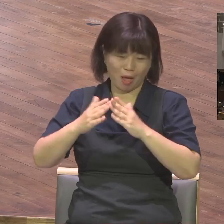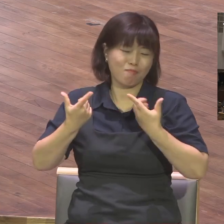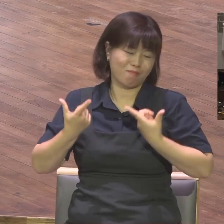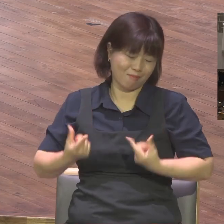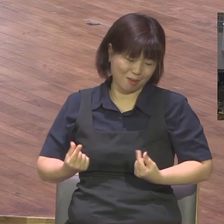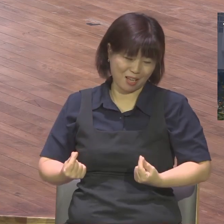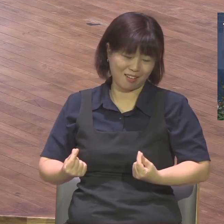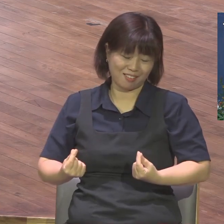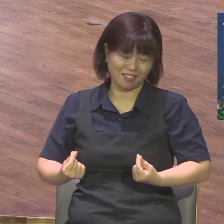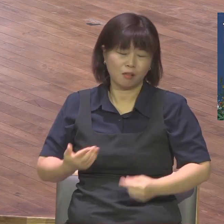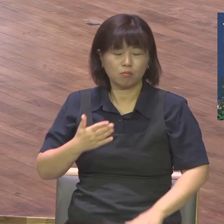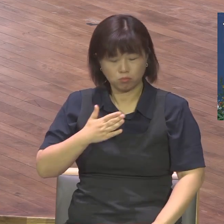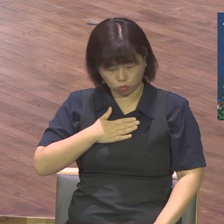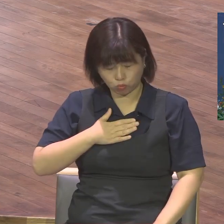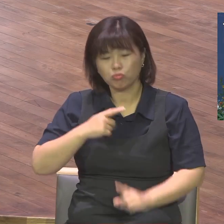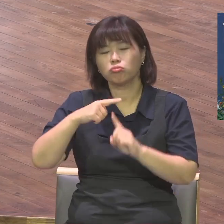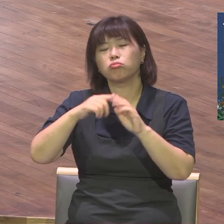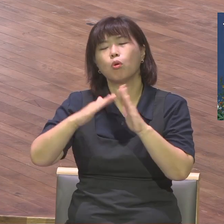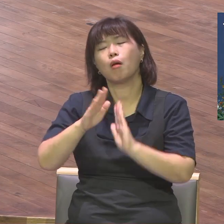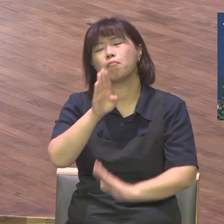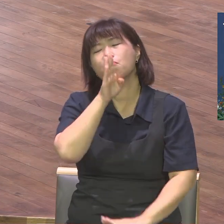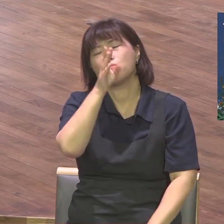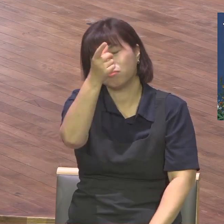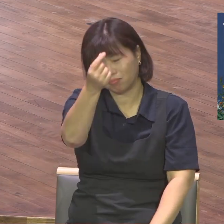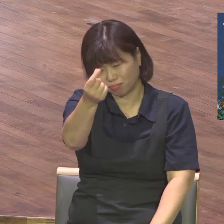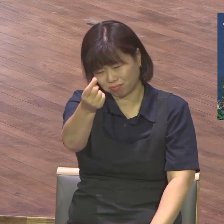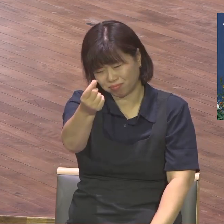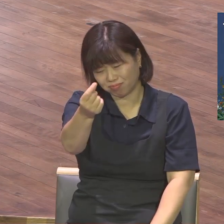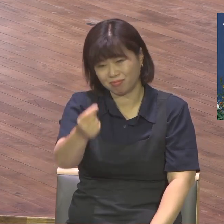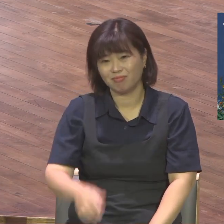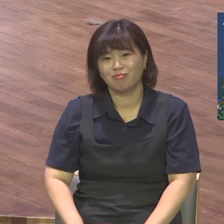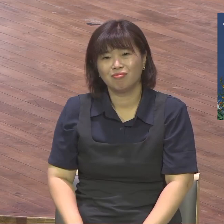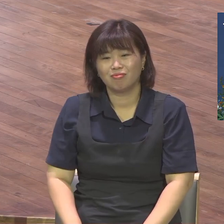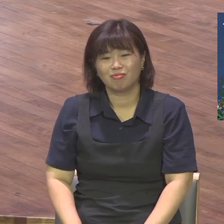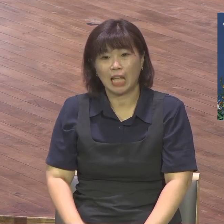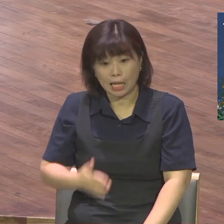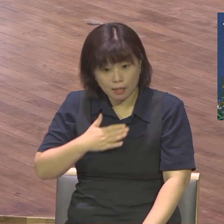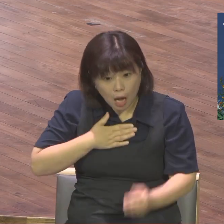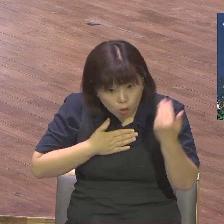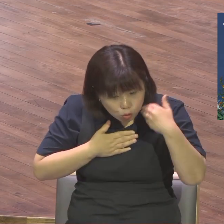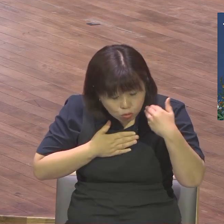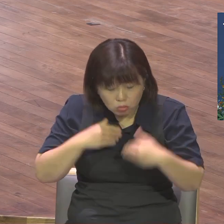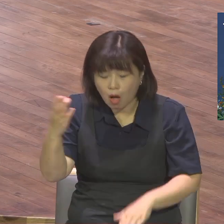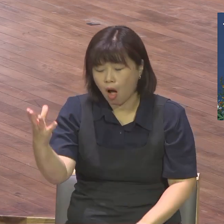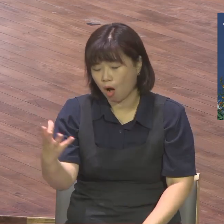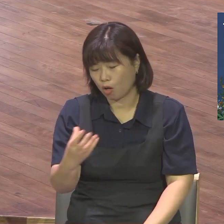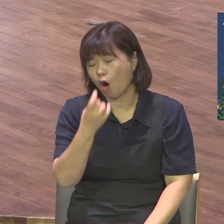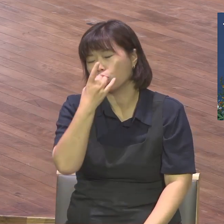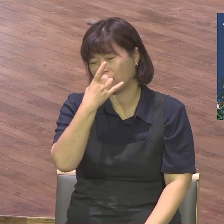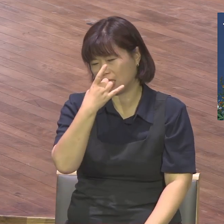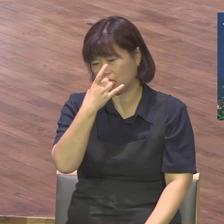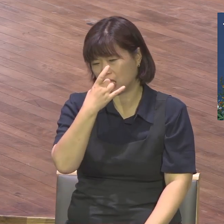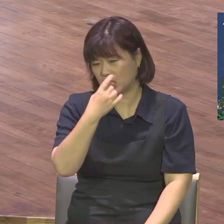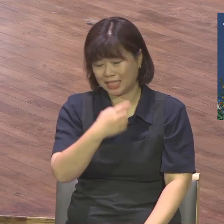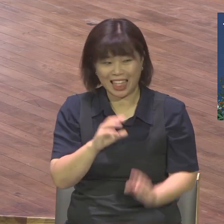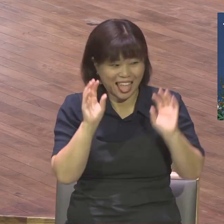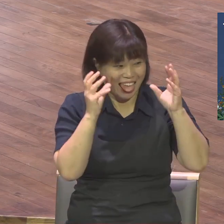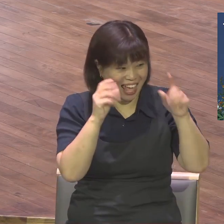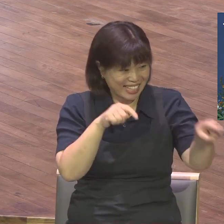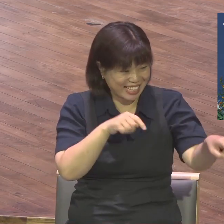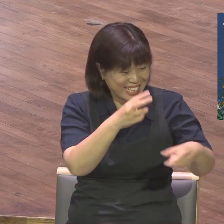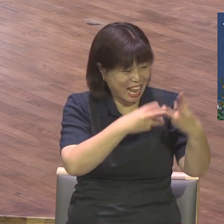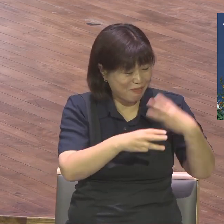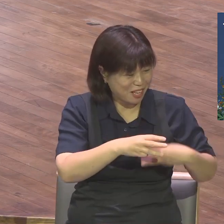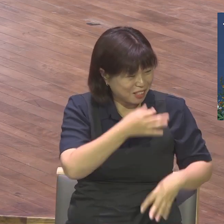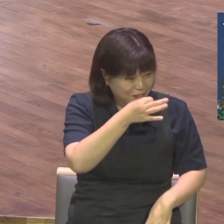내가 교회라니까 내가 교회. 여러분 한 사람이 이 땅에 남겨진 거룩한 씨라니까요. 그 그루터기,